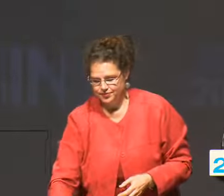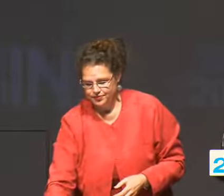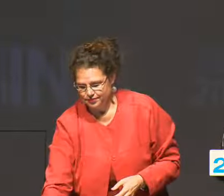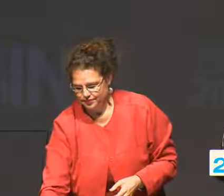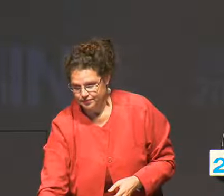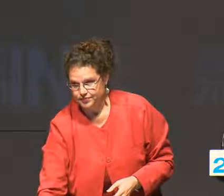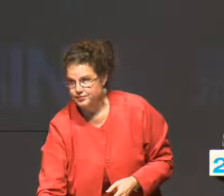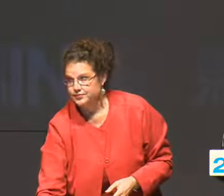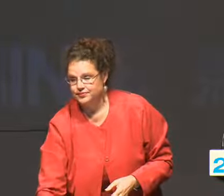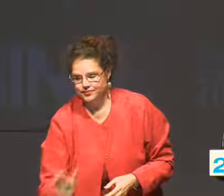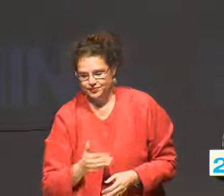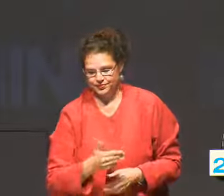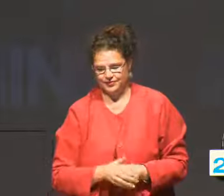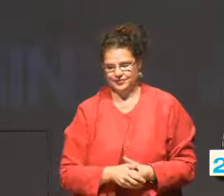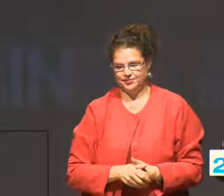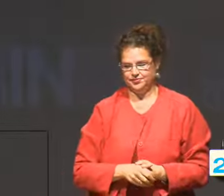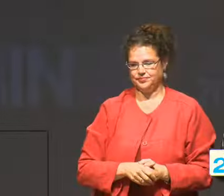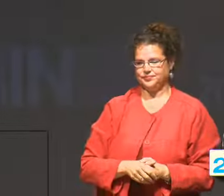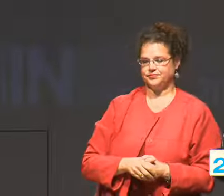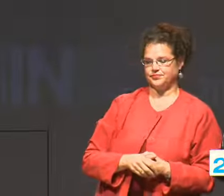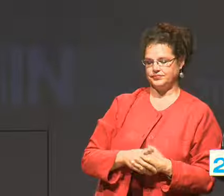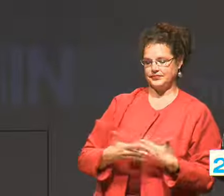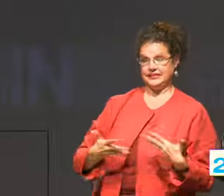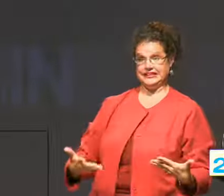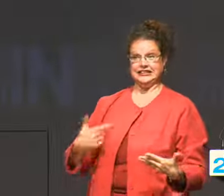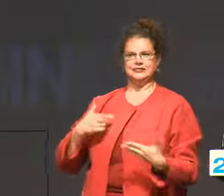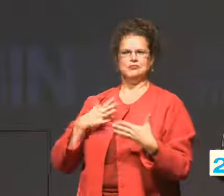es besser verstehen.